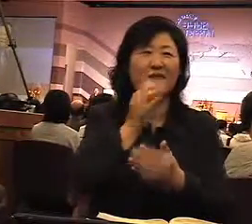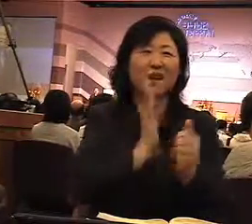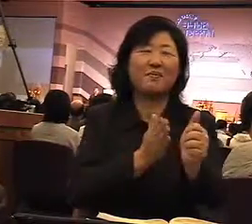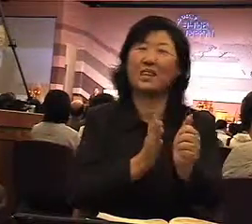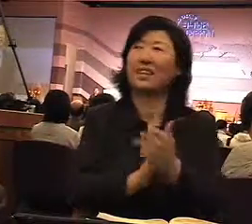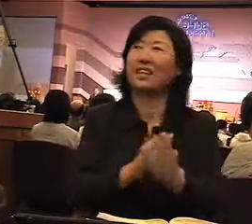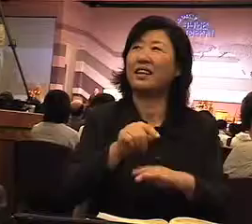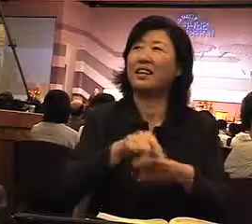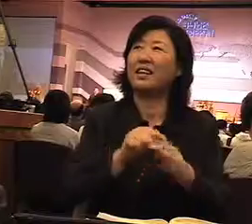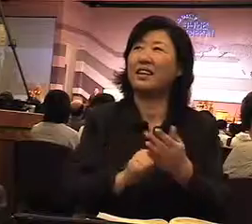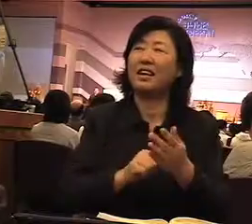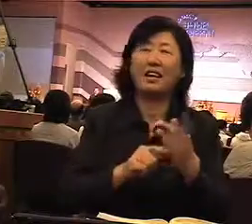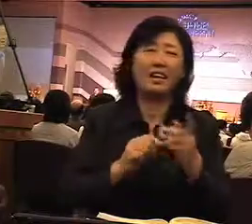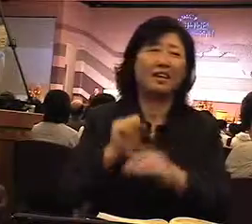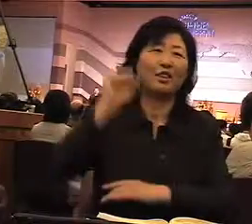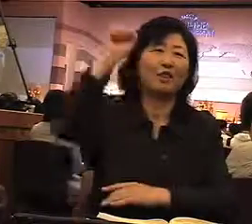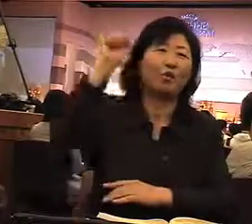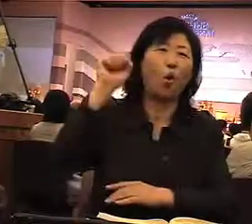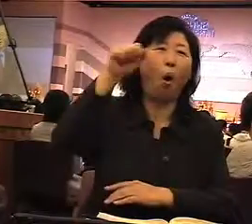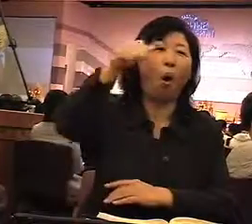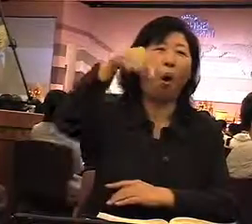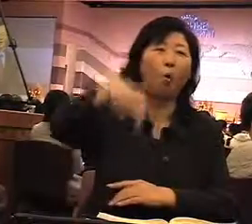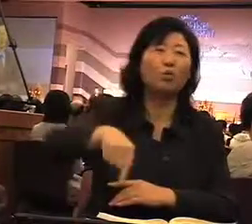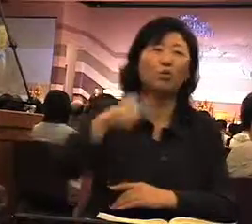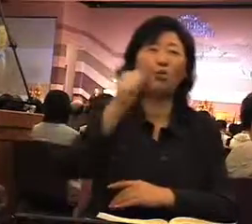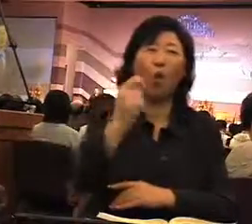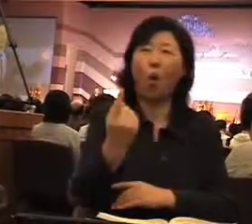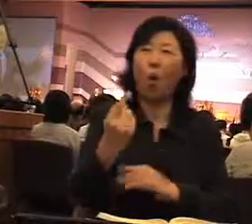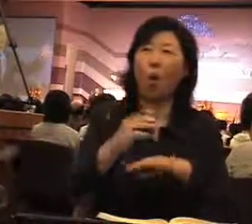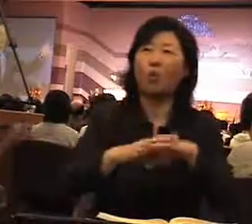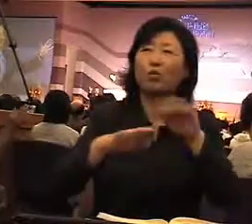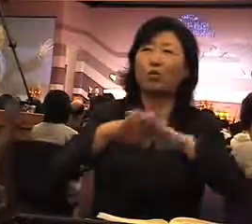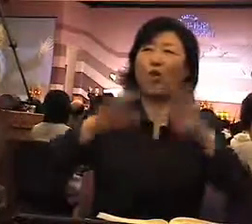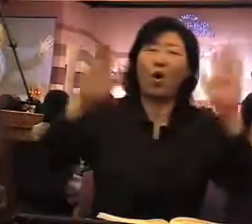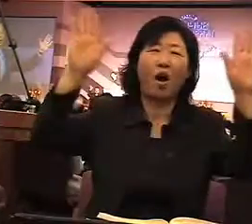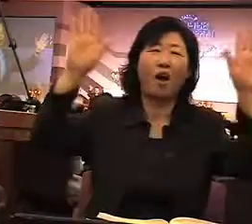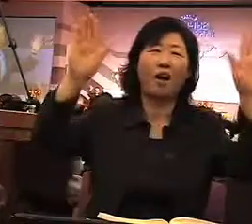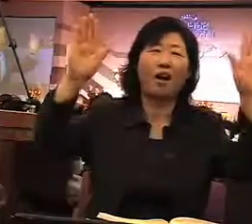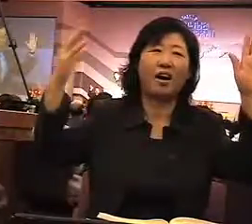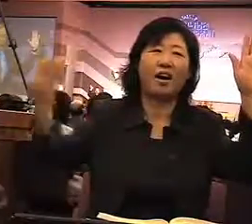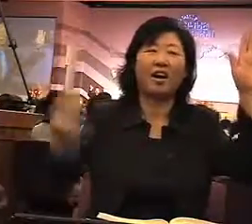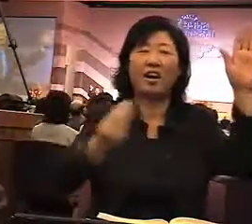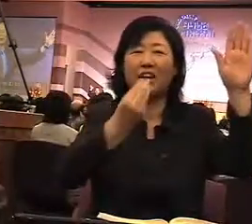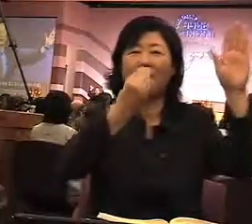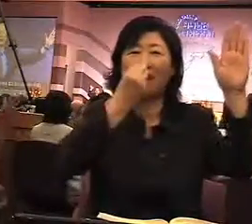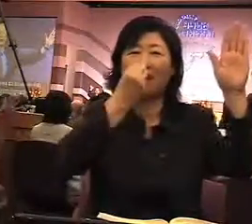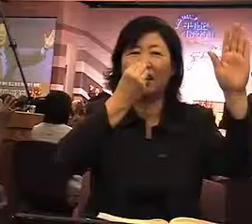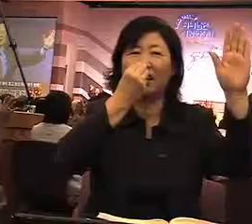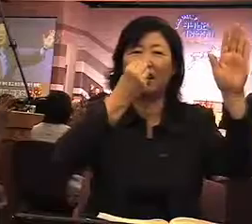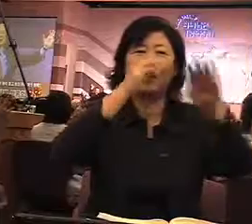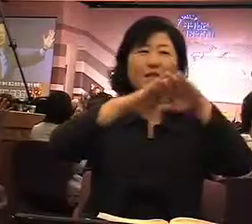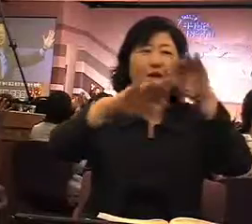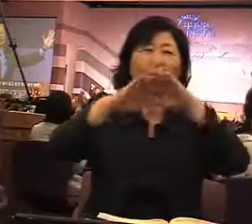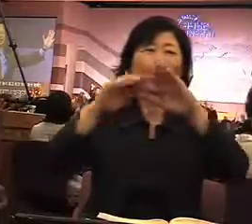우리 한번 구호를 외치겠는데요. 우리 한번 두 손을 들고 외치겠습니다. 거룩한 손 높이